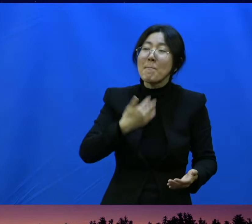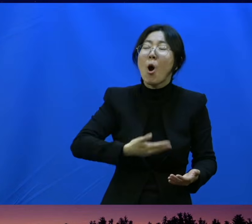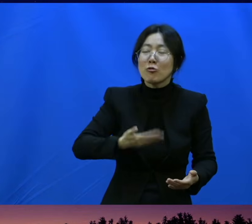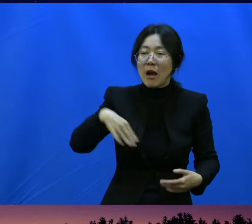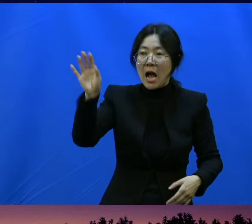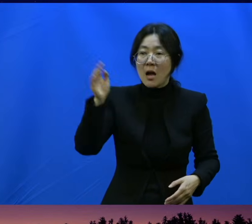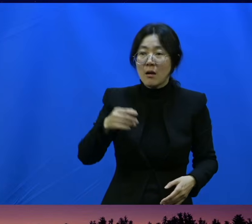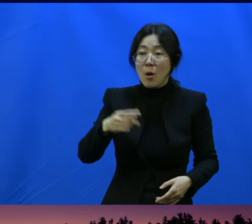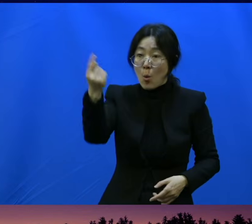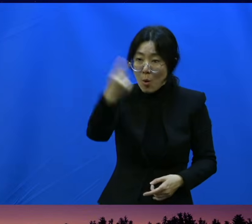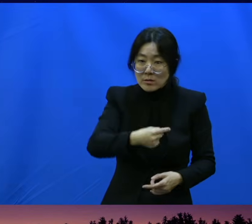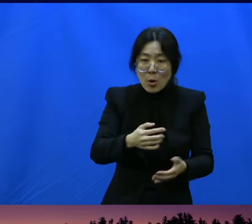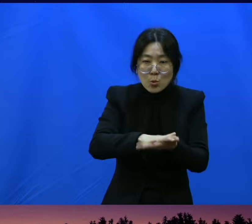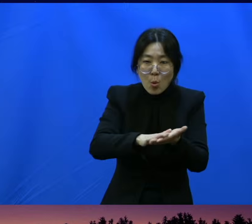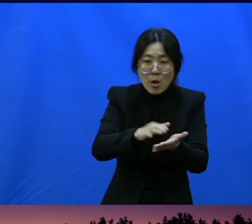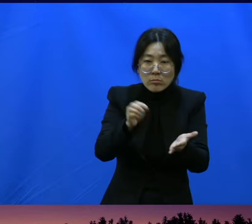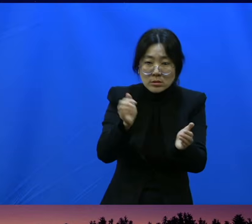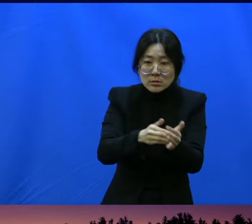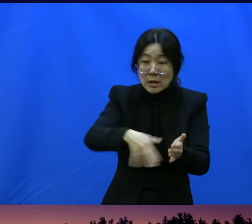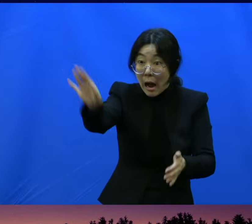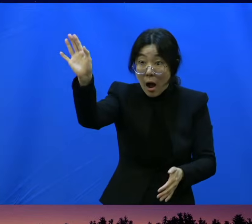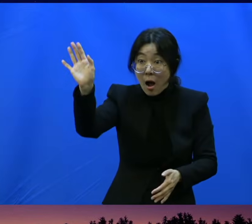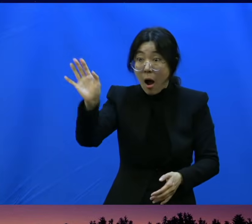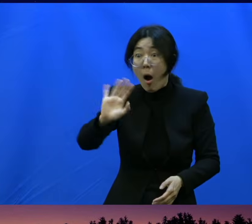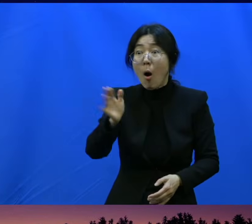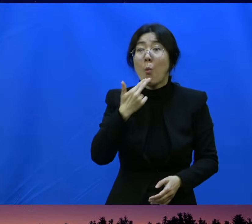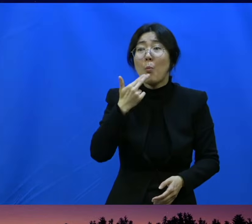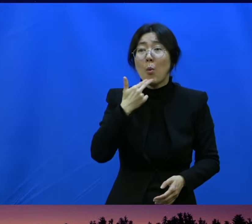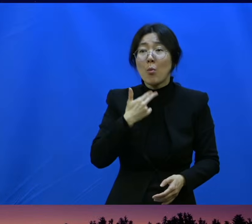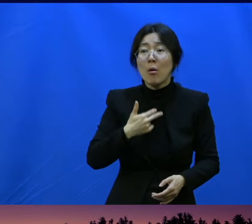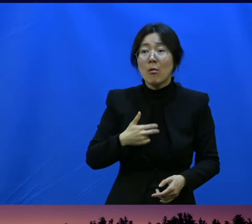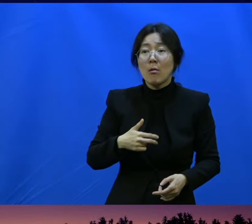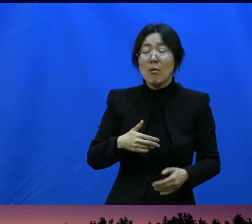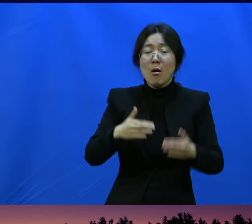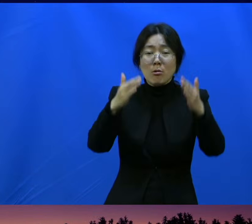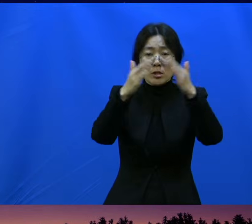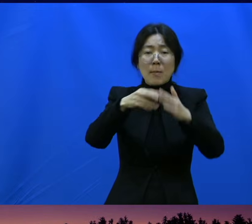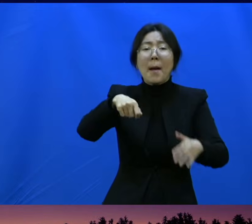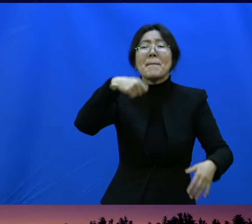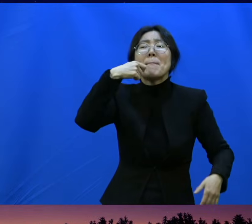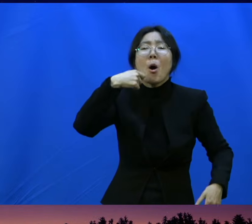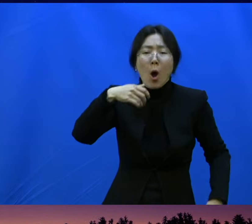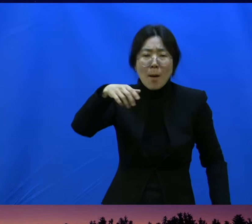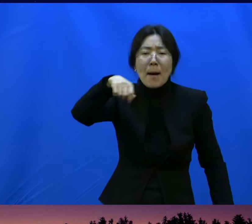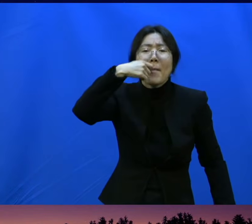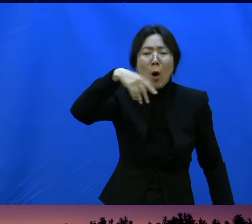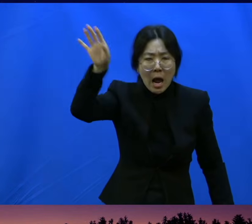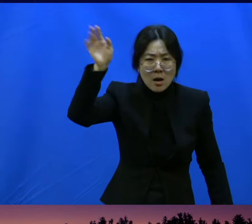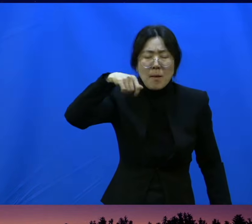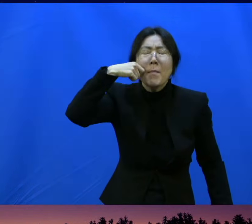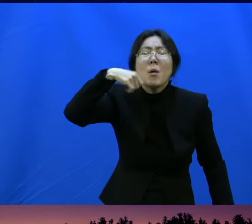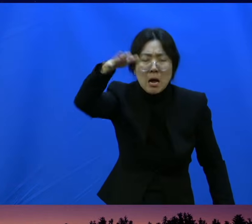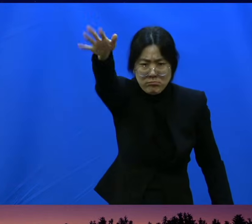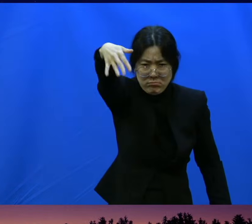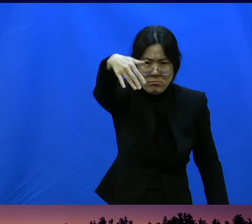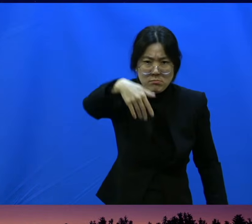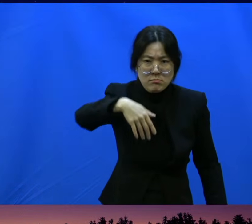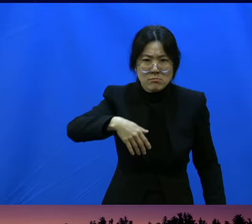보내는 거예요. 그러니까 가정으로 초청하는 문화가 우리의